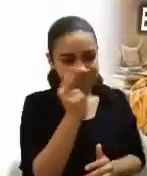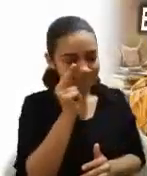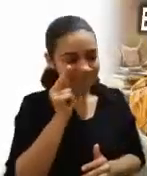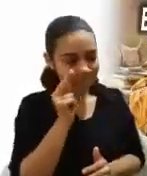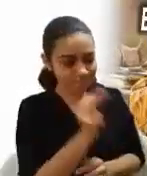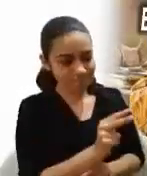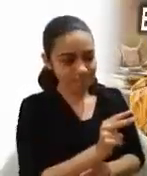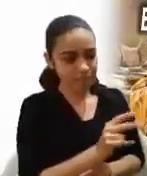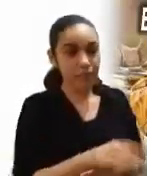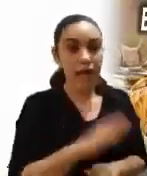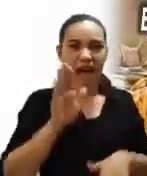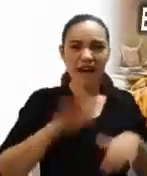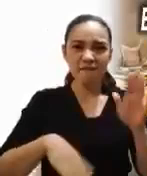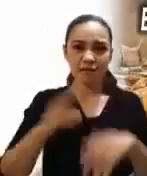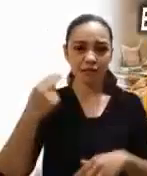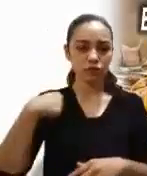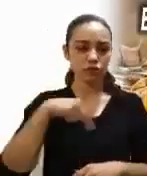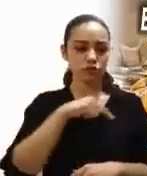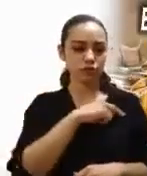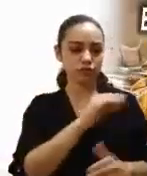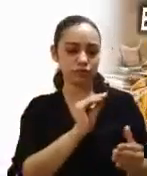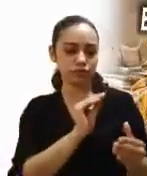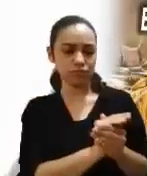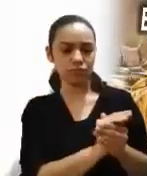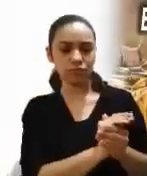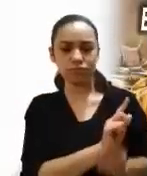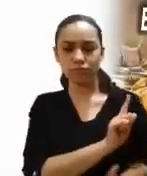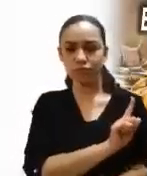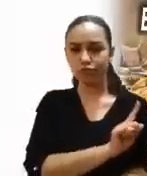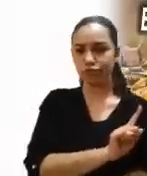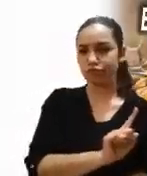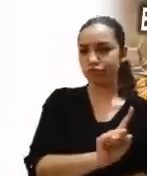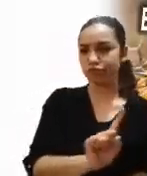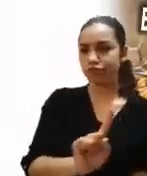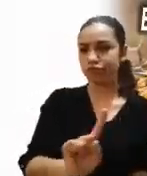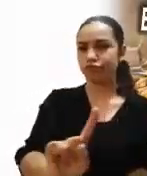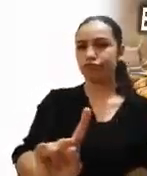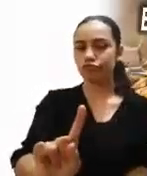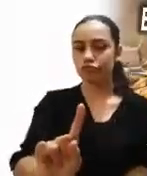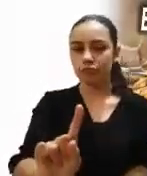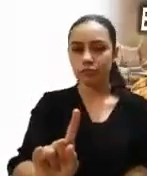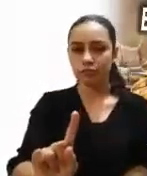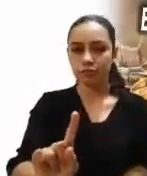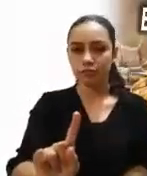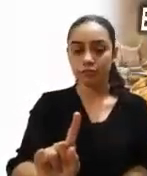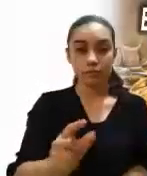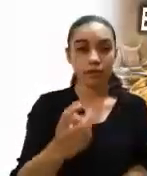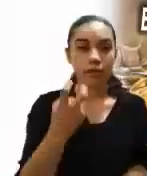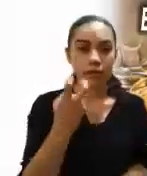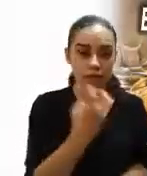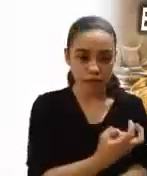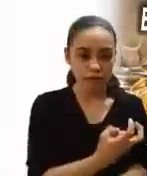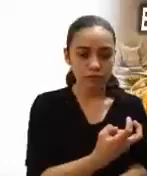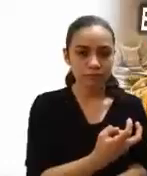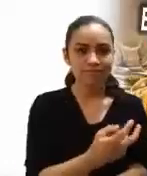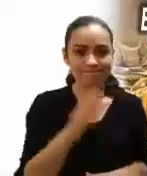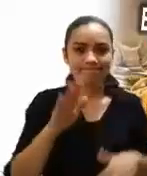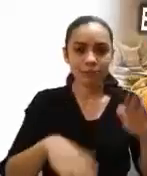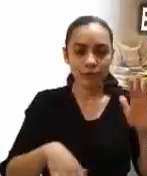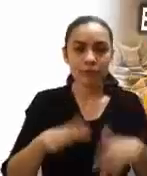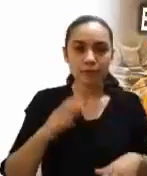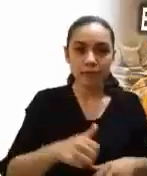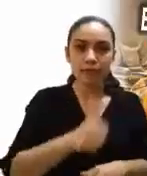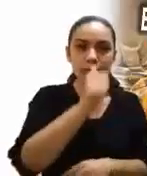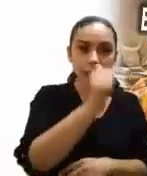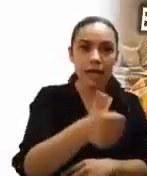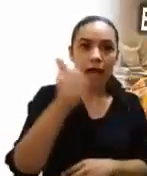la situación en que nosotros mismos los hemos colocado. Sí, nosotros, porque